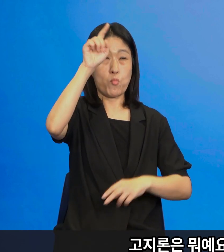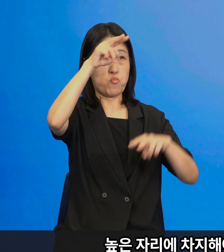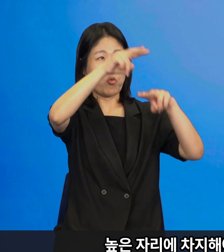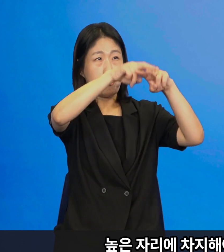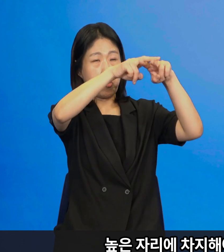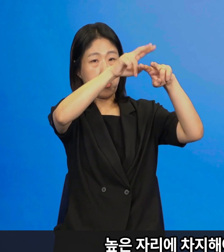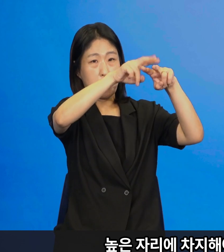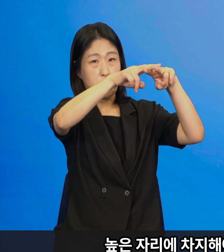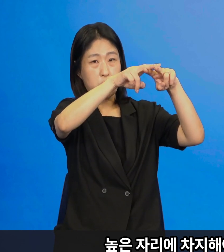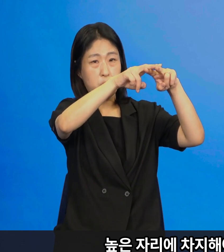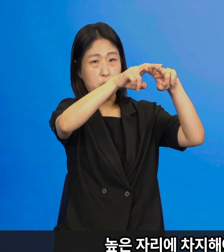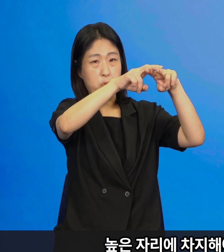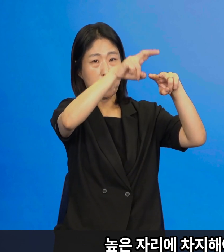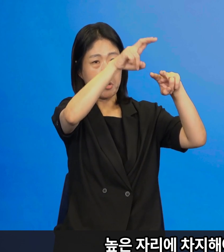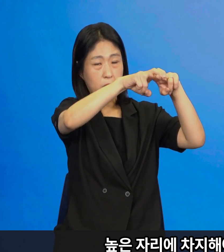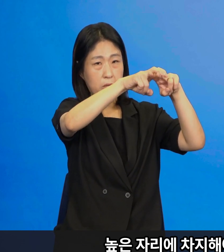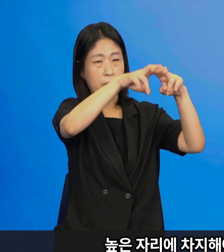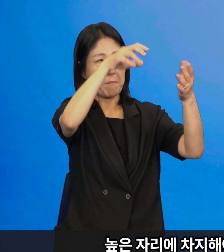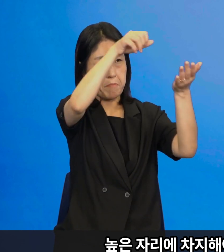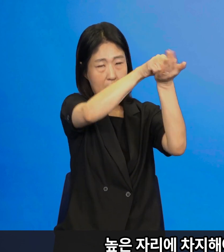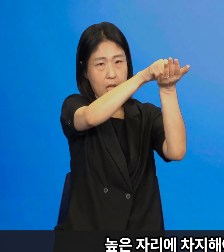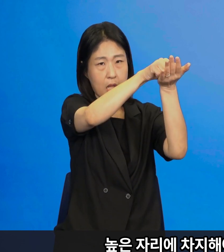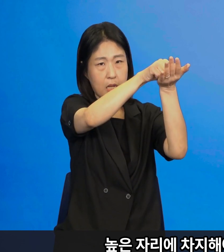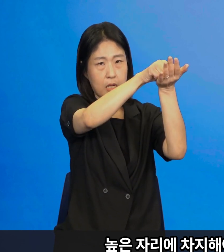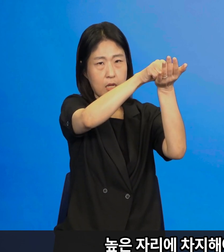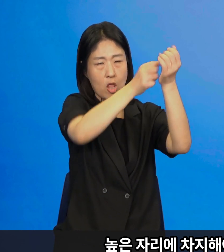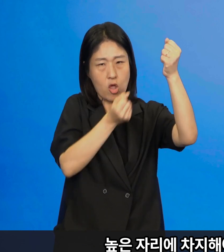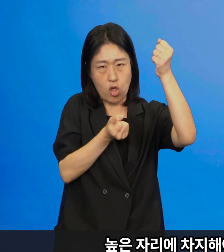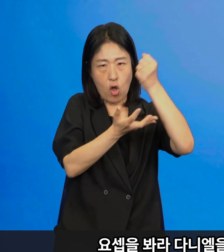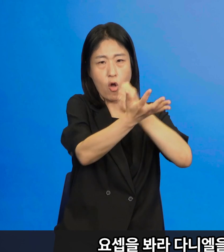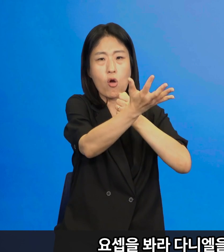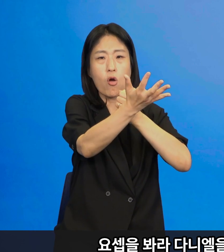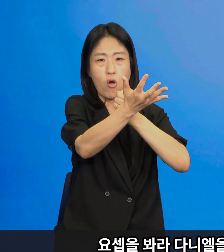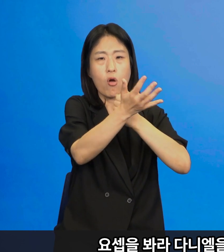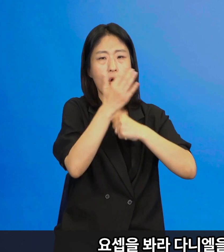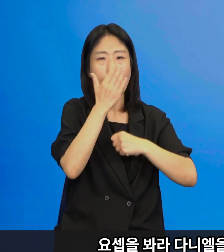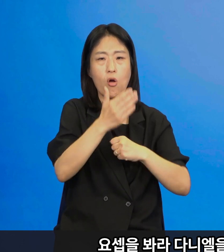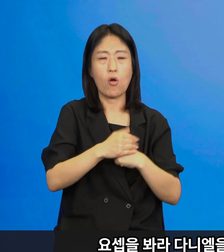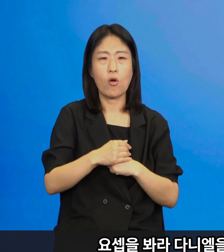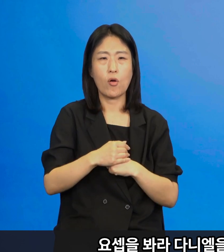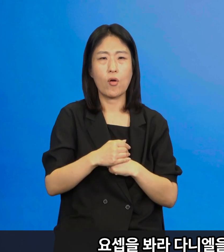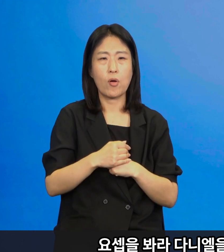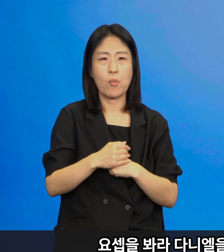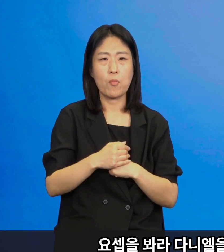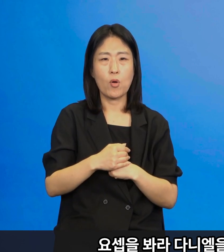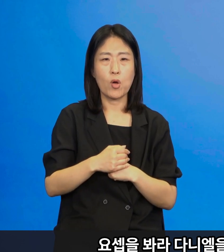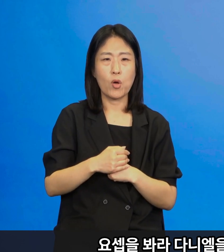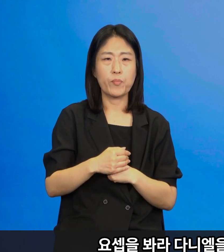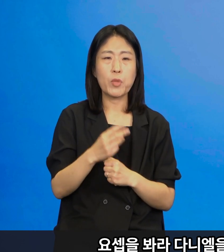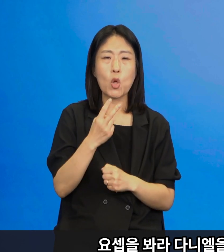올라가면 높은 자리에 차지해야 영향력을 끼칠 수 있다. 요셉을 봐라, 다니엘을 봐라, 총리가 되지